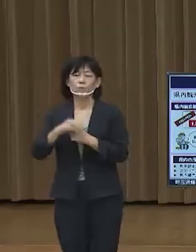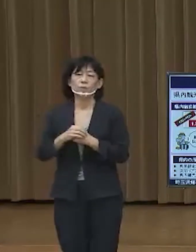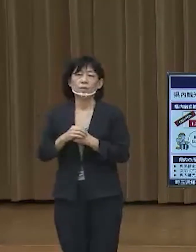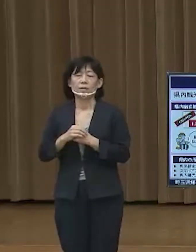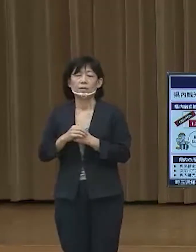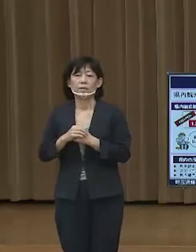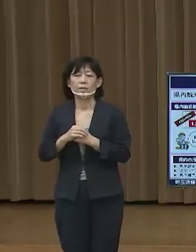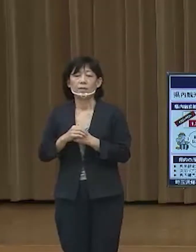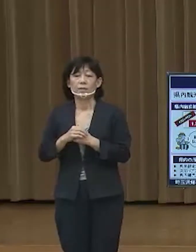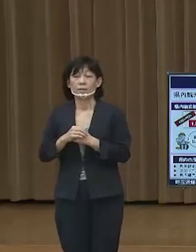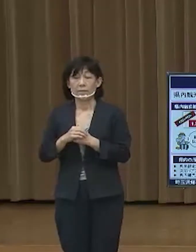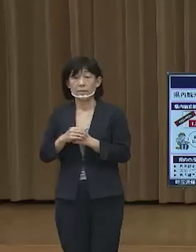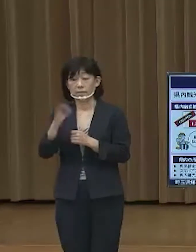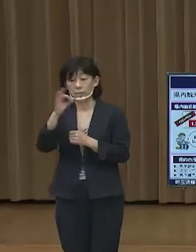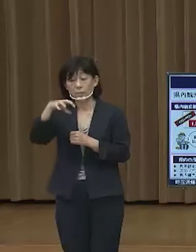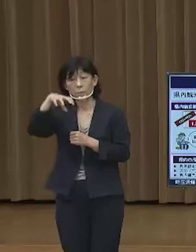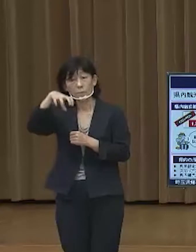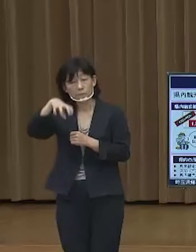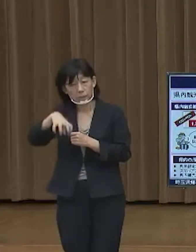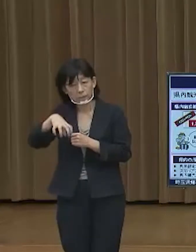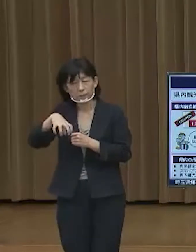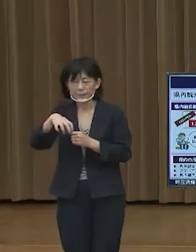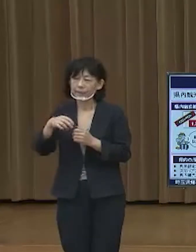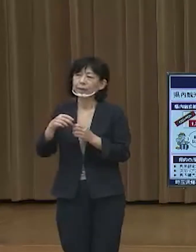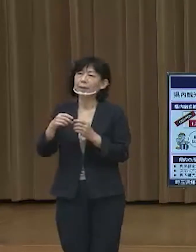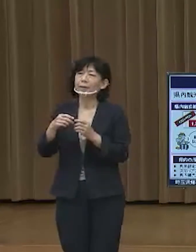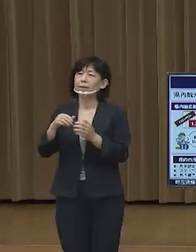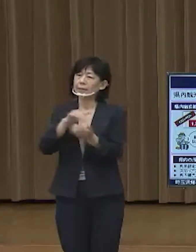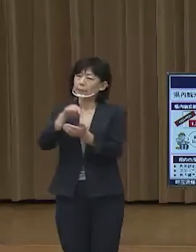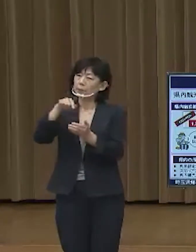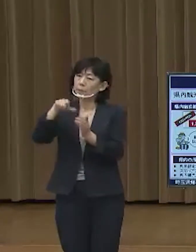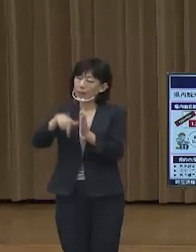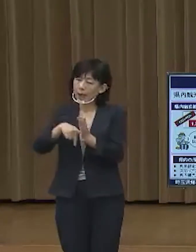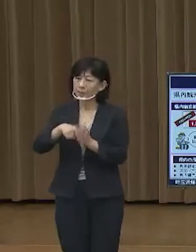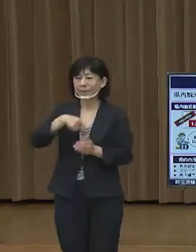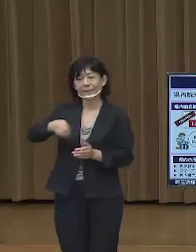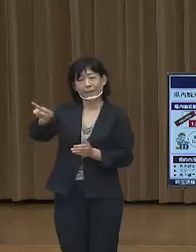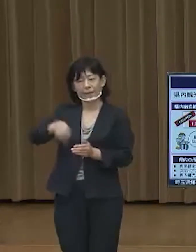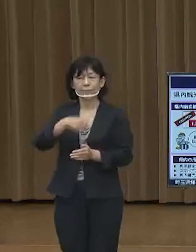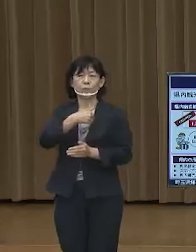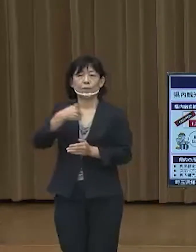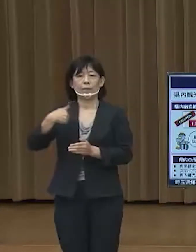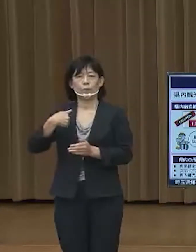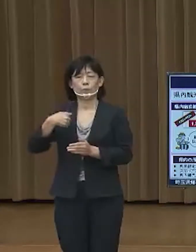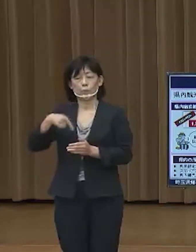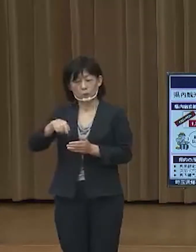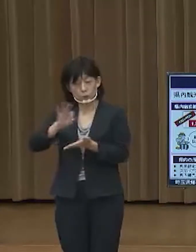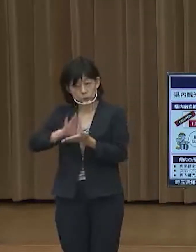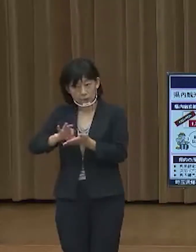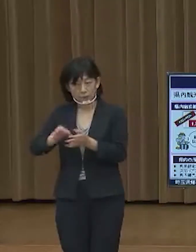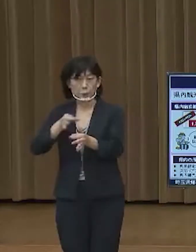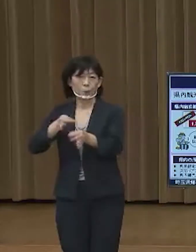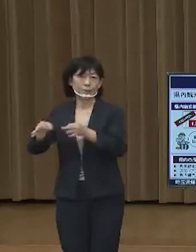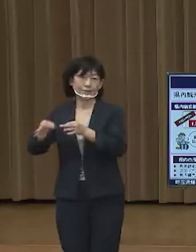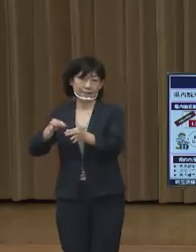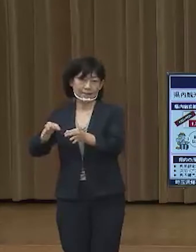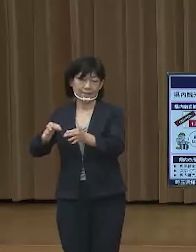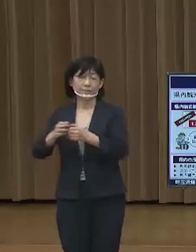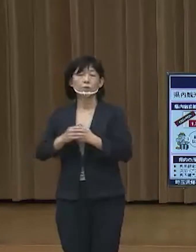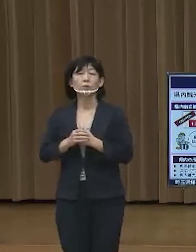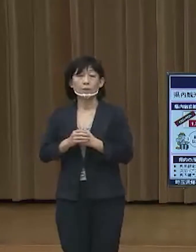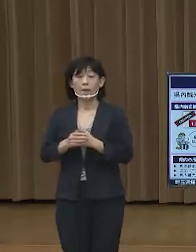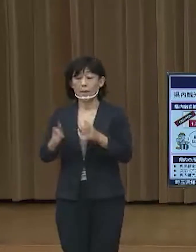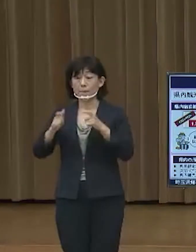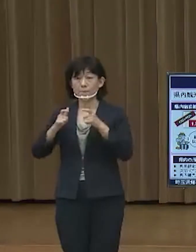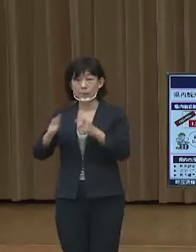はそこで、埼玉県の場合日帰りも多いので日帰りになられる、そこで利用されるお店、さらには先ほど申し上げた